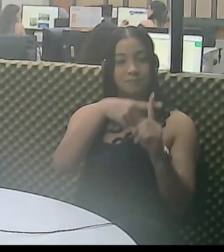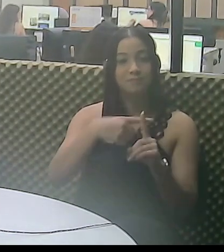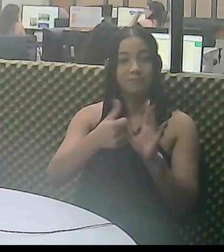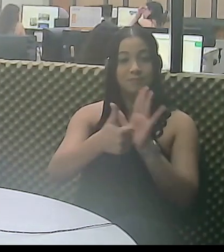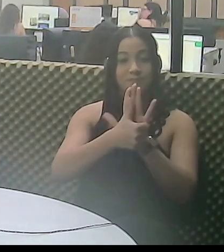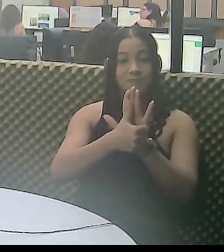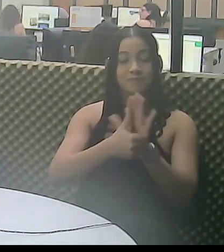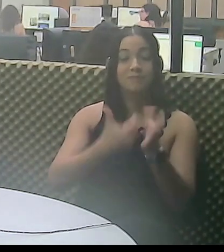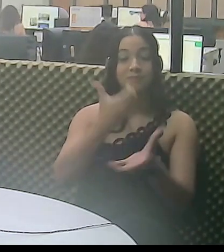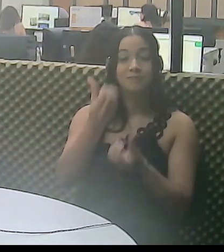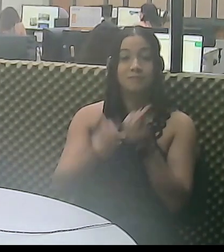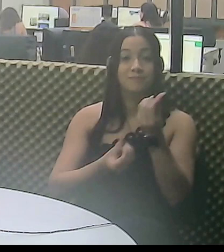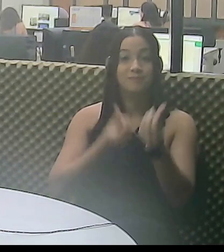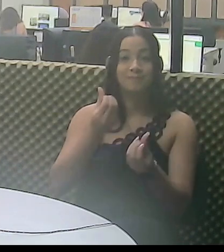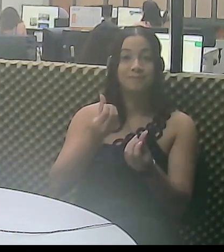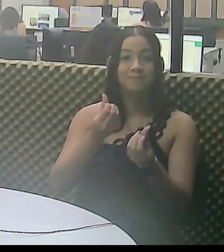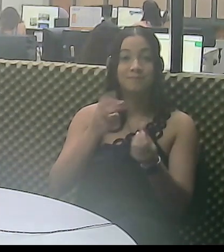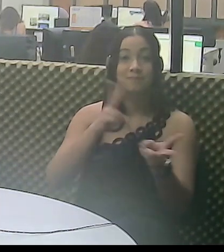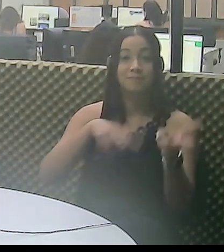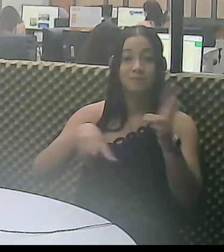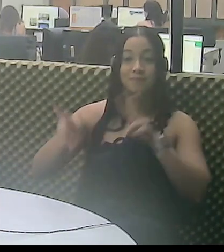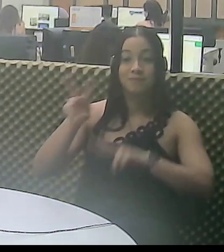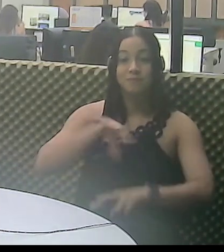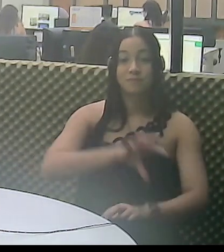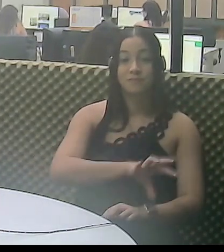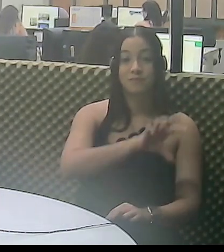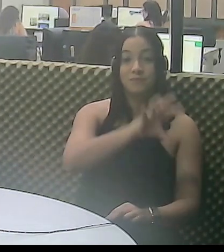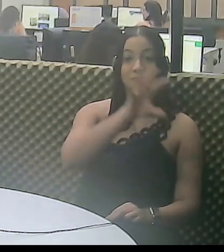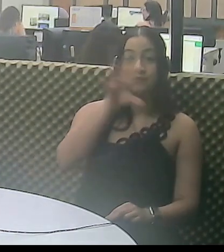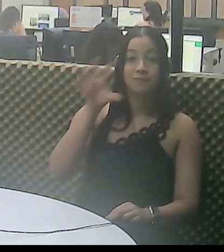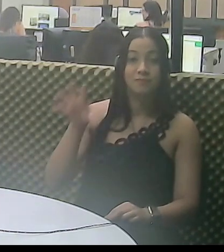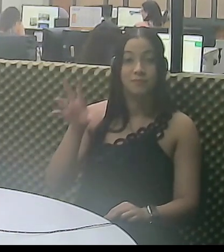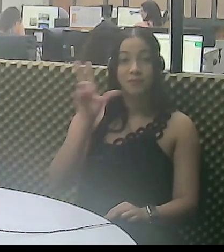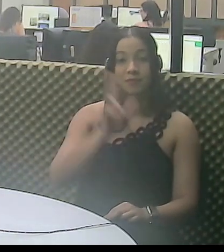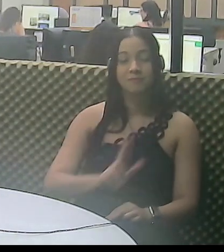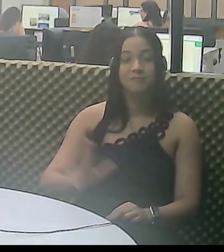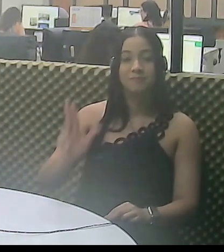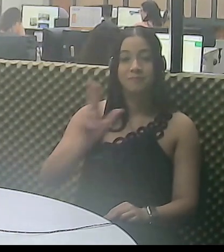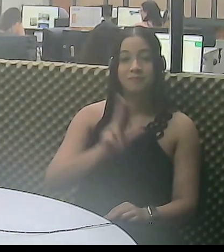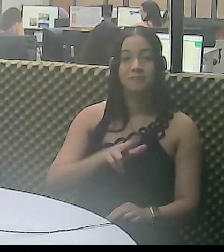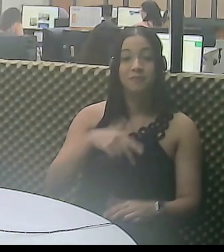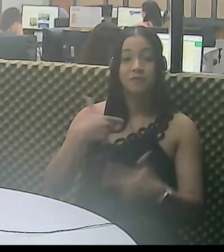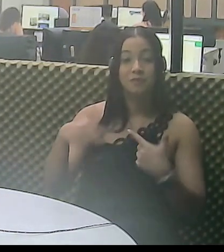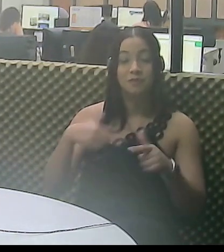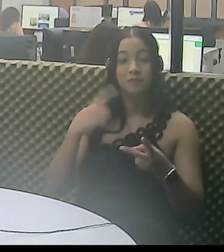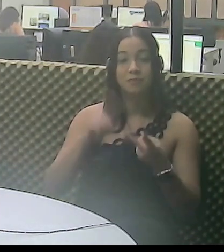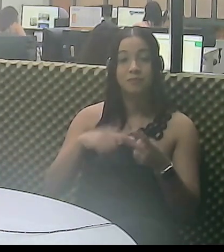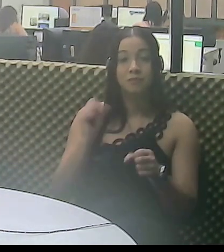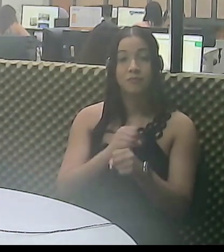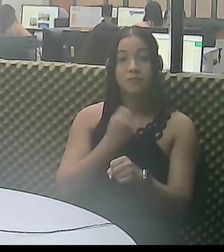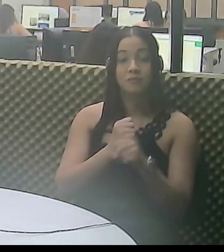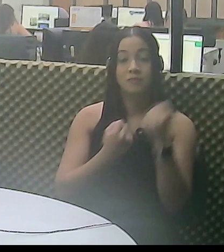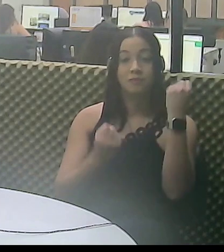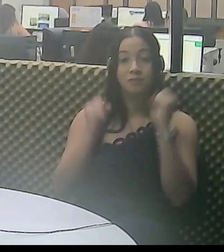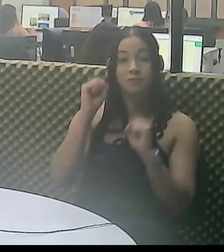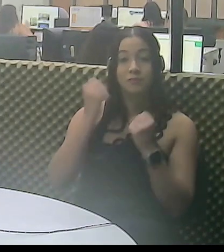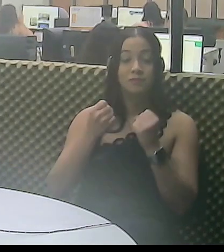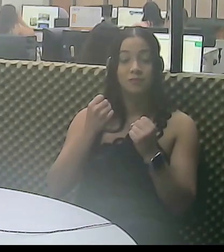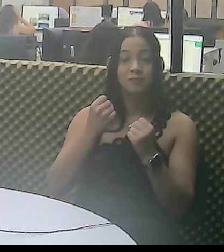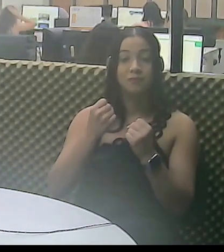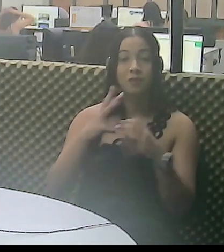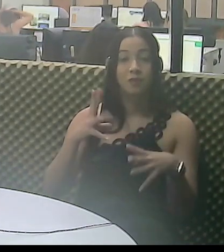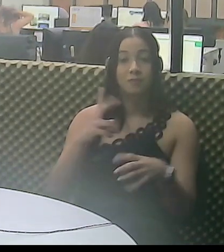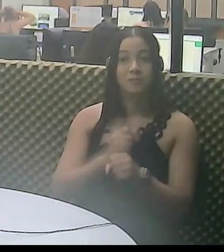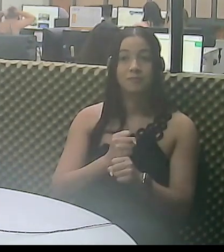No primeiro semestre, ainda na análise por setor, os destaques em Uberlândia foram serviços, construção e indústria, que computaram